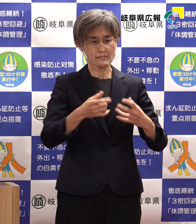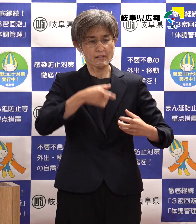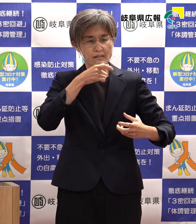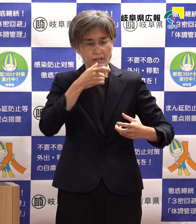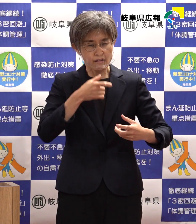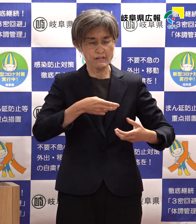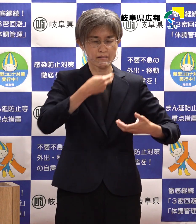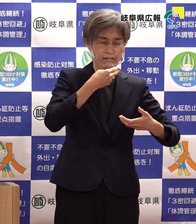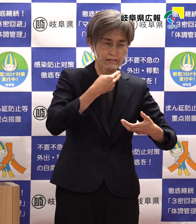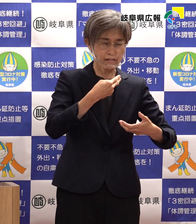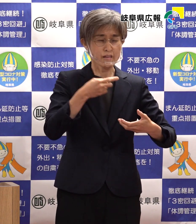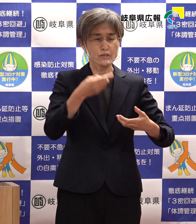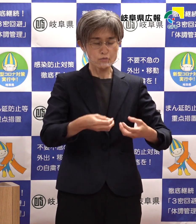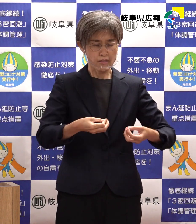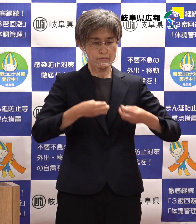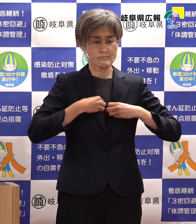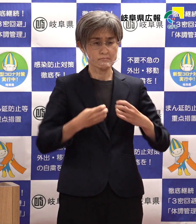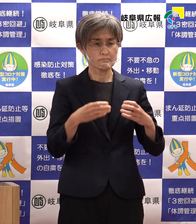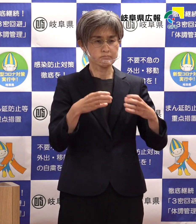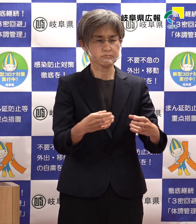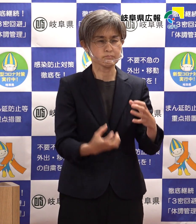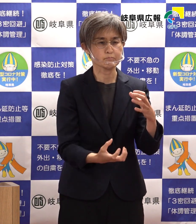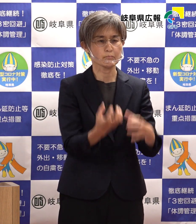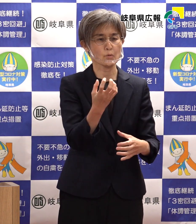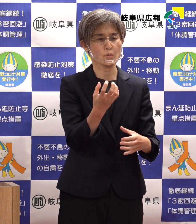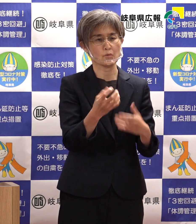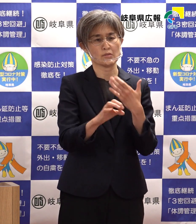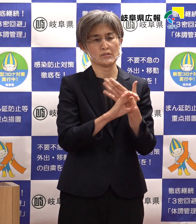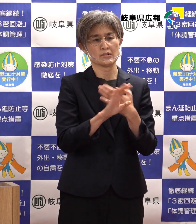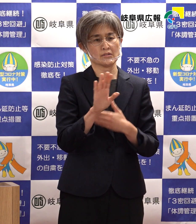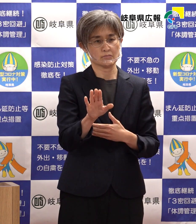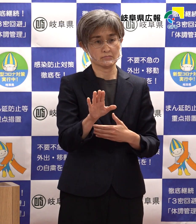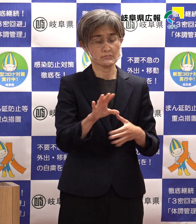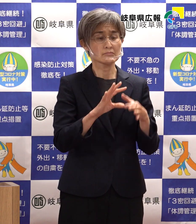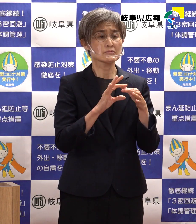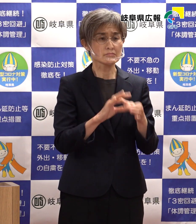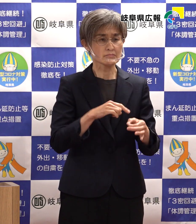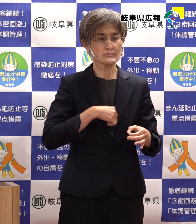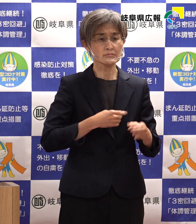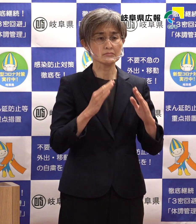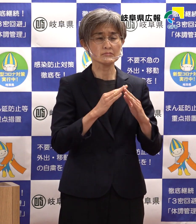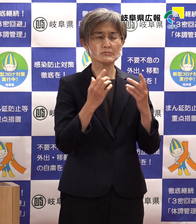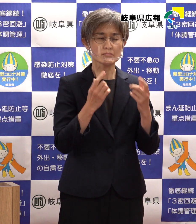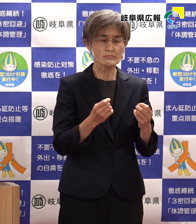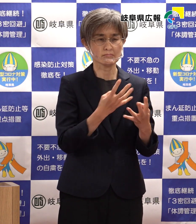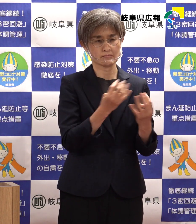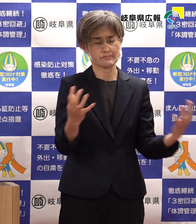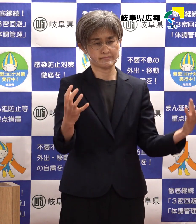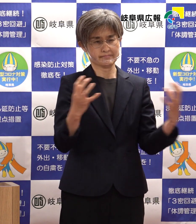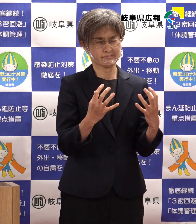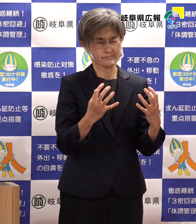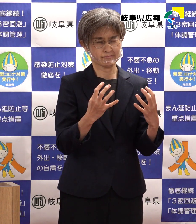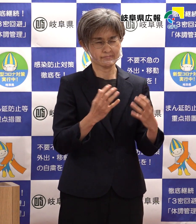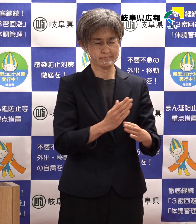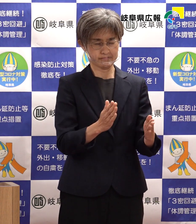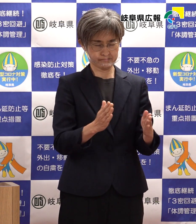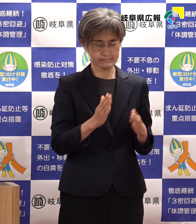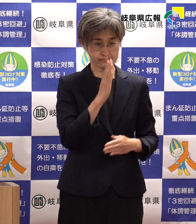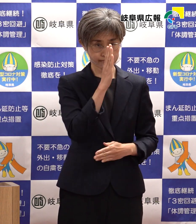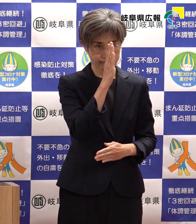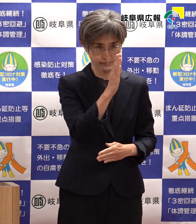ターの元になっているというようなケースもありますので、あえて自宅も含めてということで書かせていただいております。それ